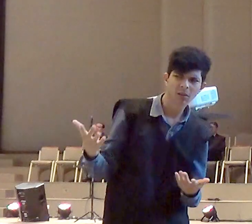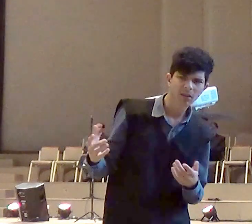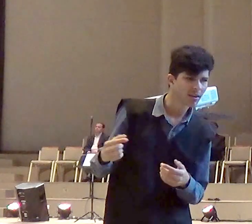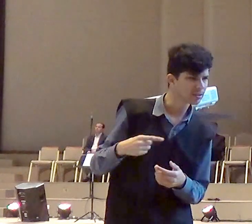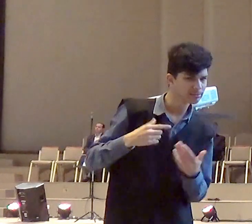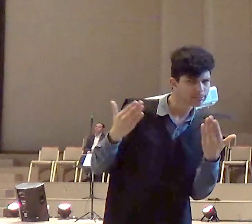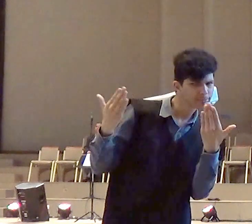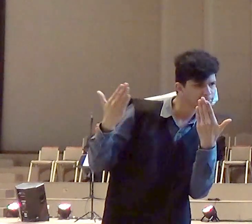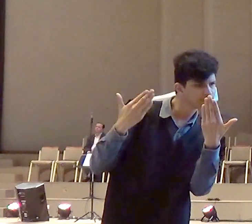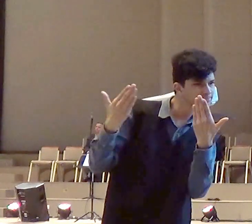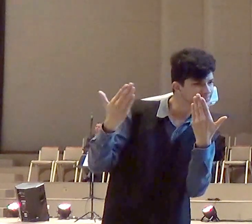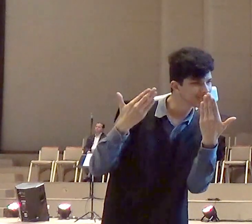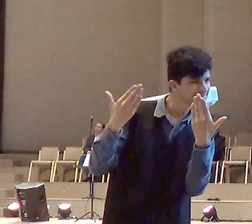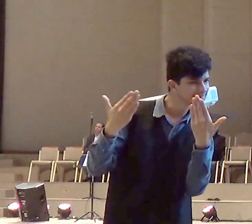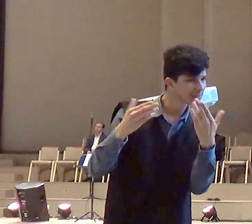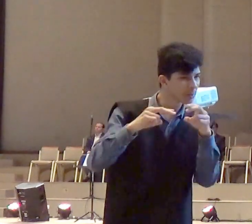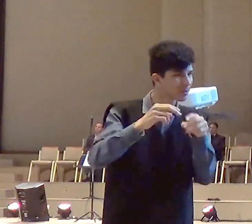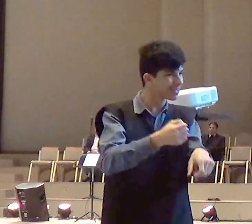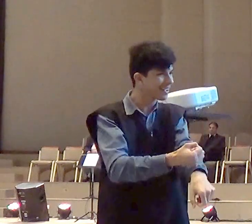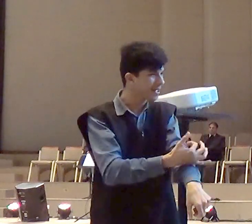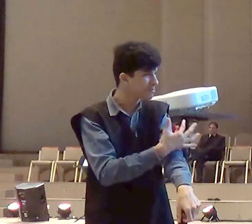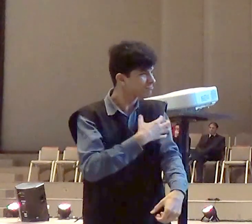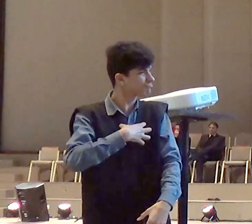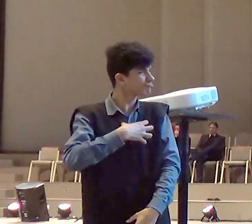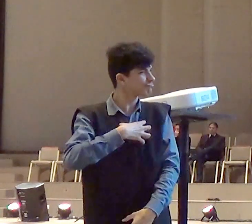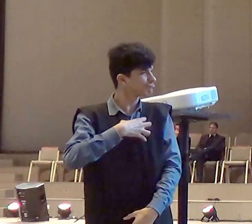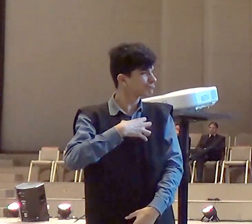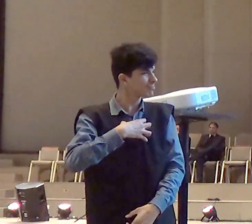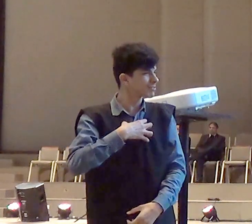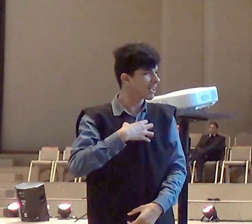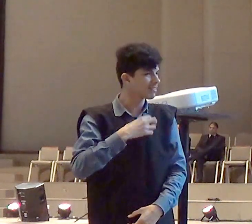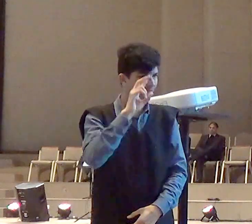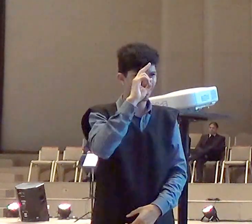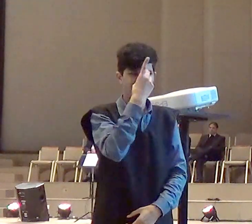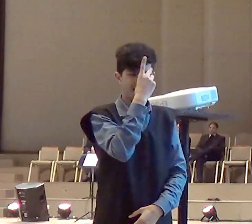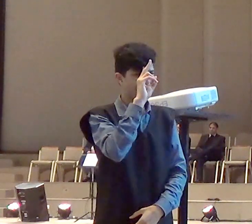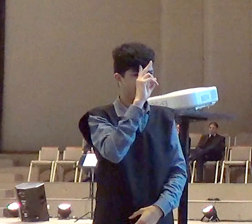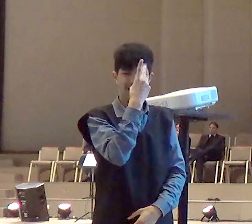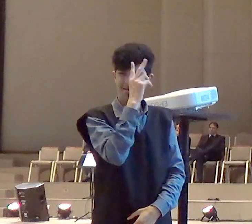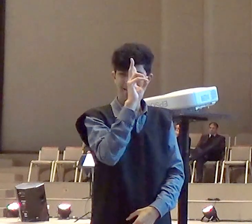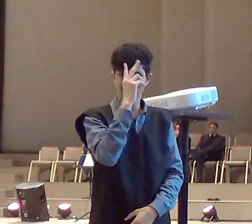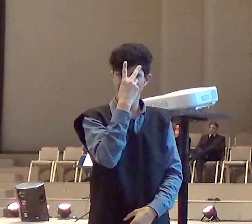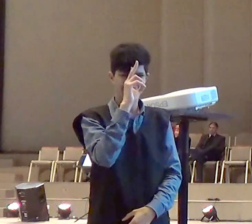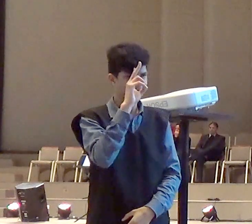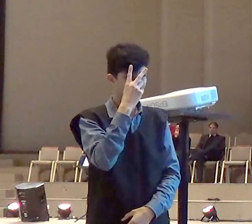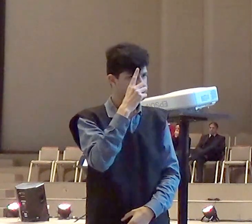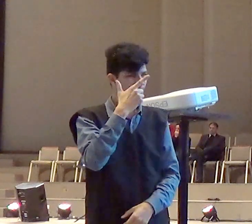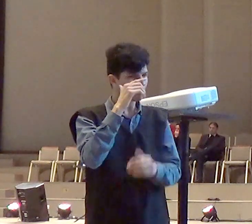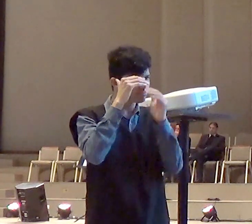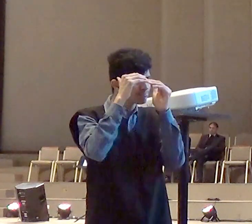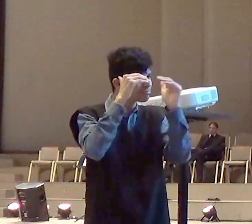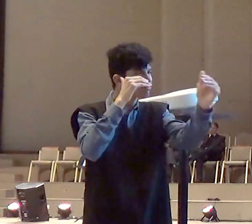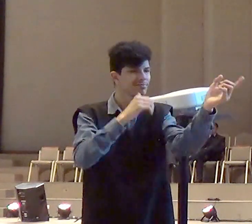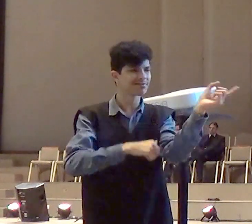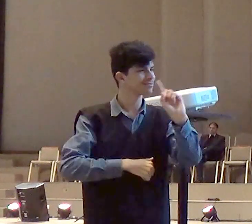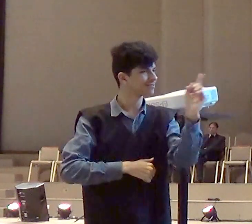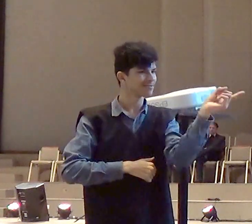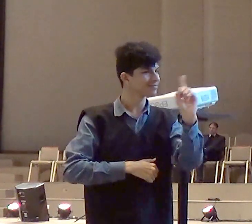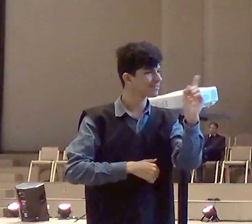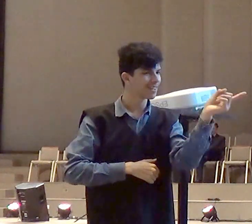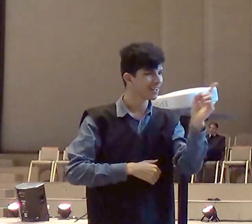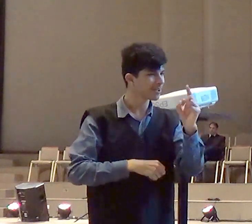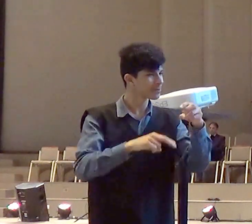tá entendendo a gente interpreta a vida a luz do sentimento da nossa alma do que tá dentro do nosso coração